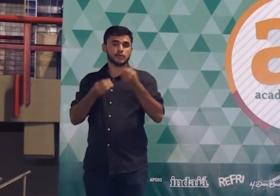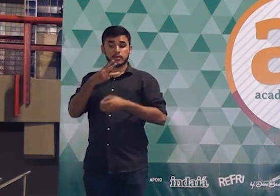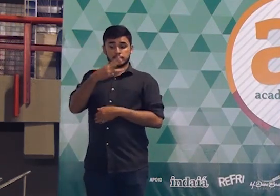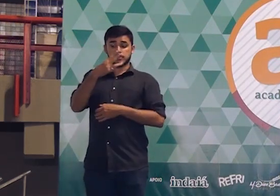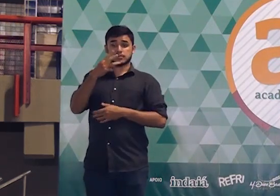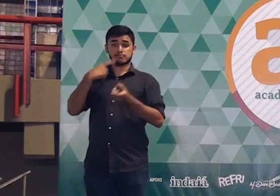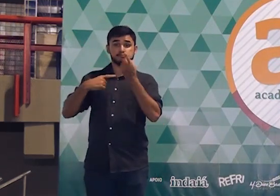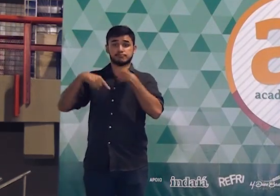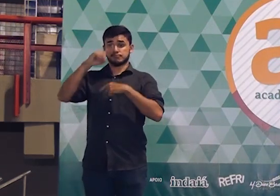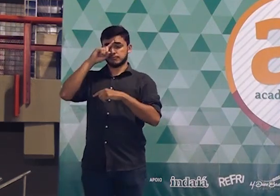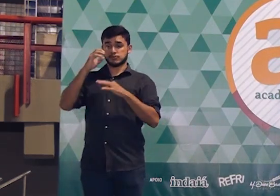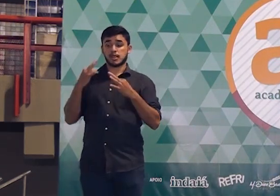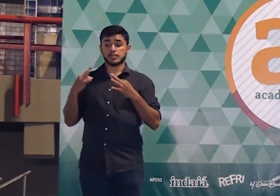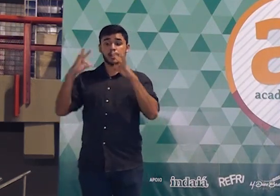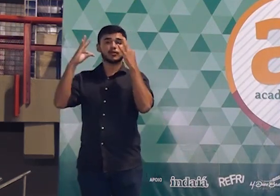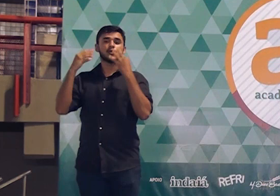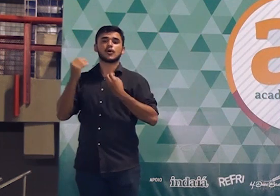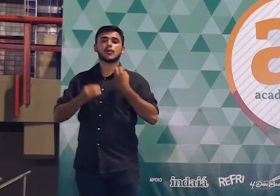revolução industrial.